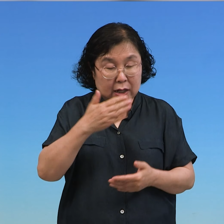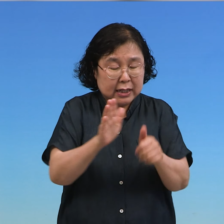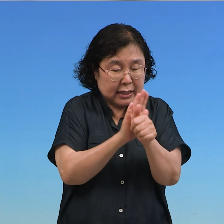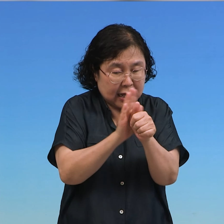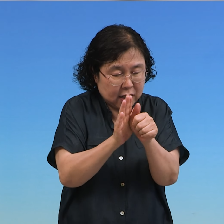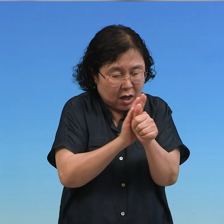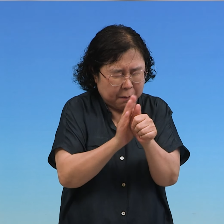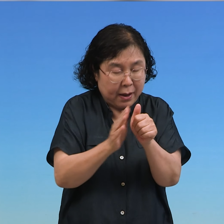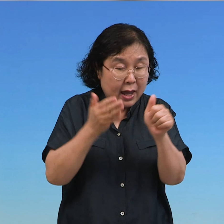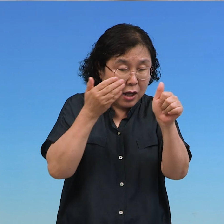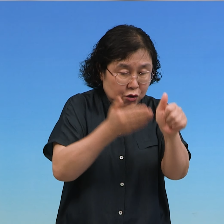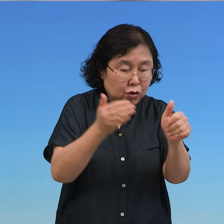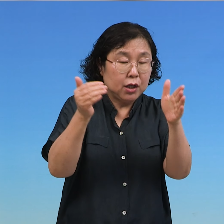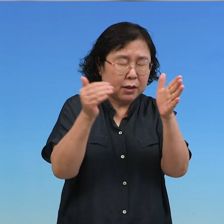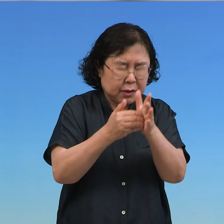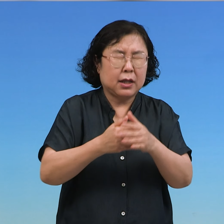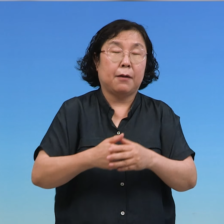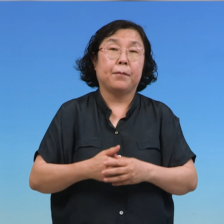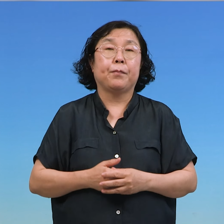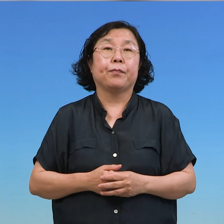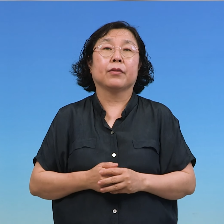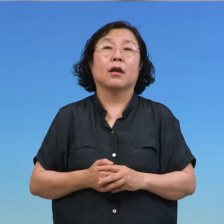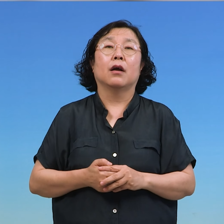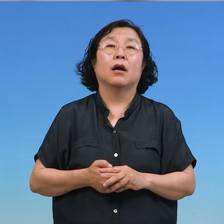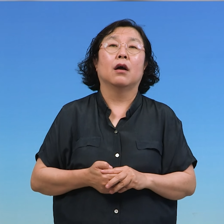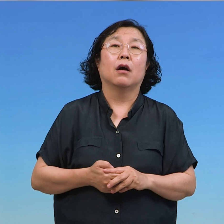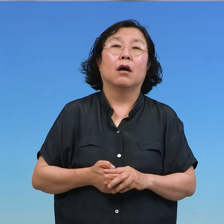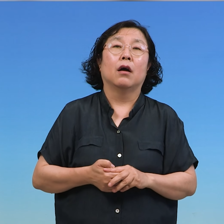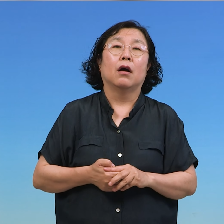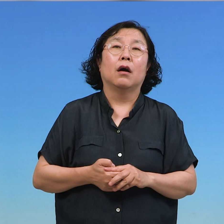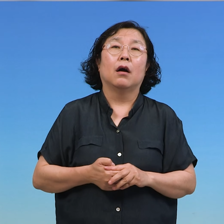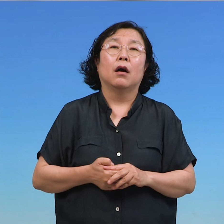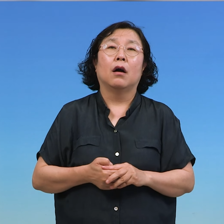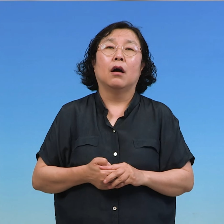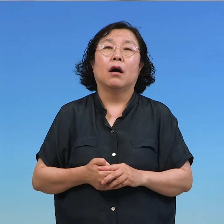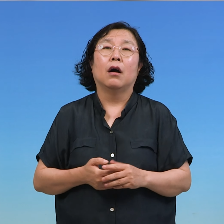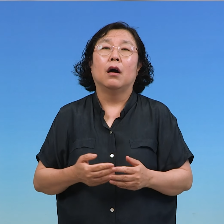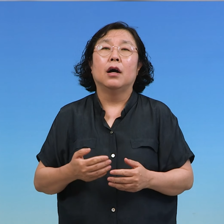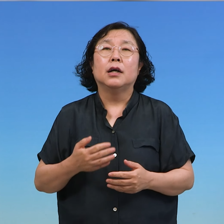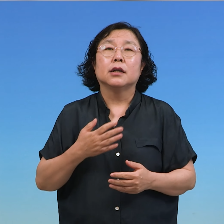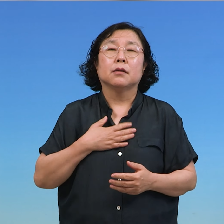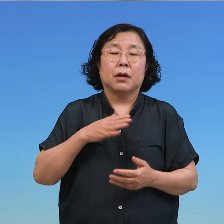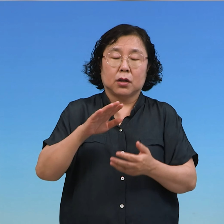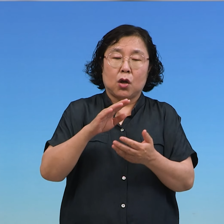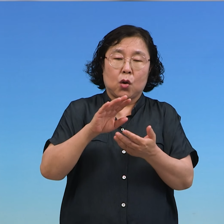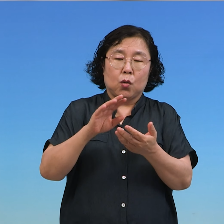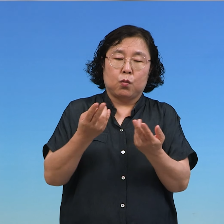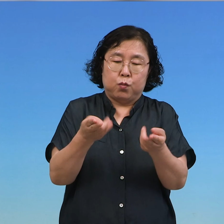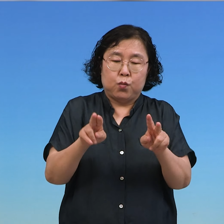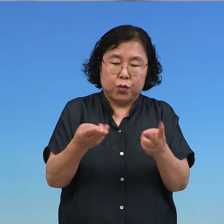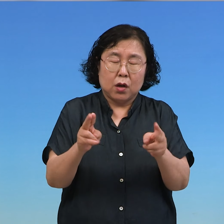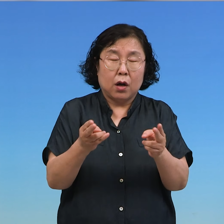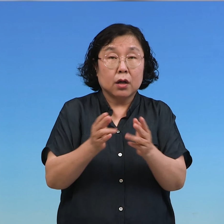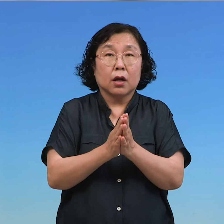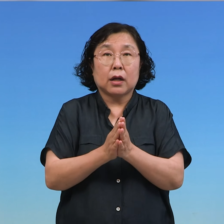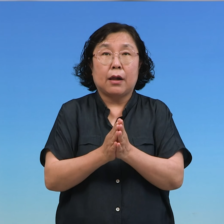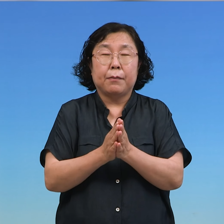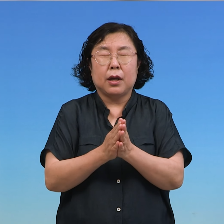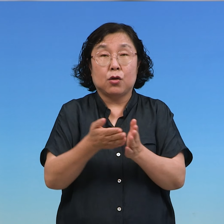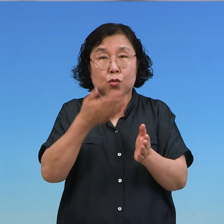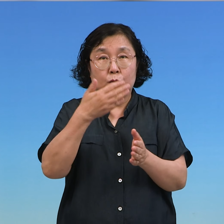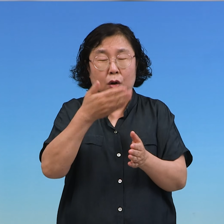이 사람이 갈비들 먹을 수 있겠나 그런 생각을 했는 것 같아요 막 계속 주중에 먹는데 사실 계속 갈비